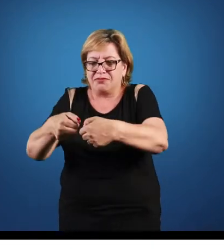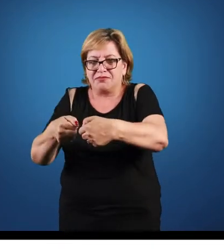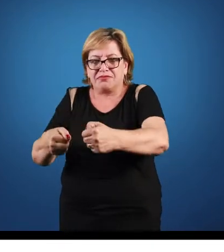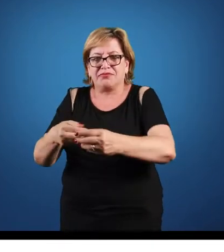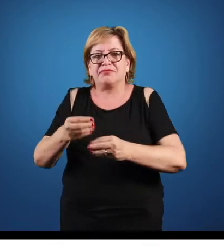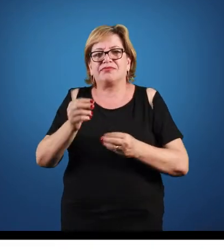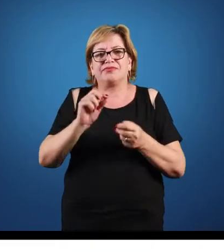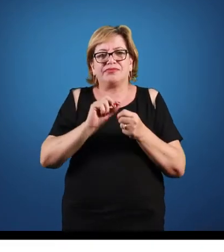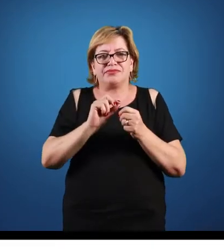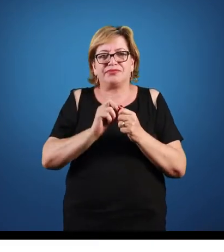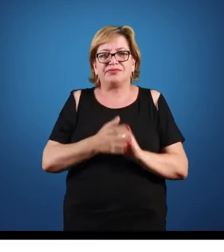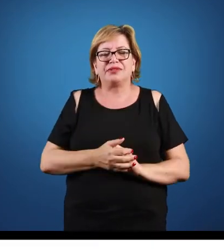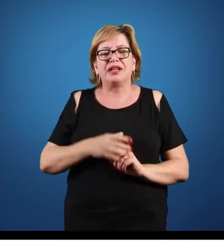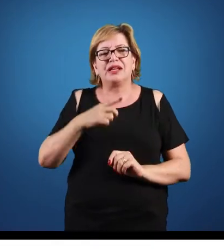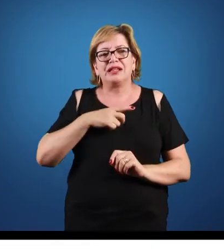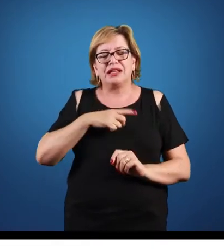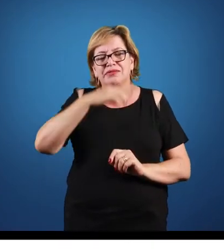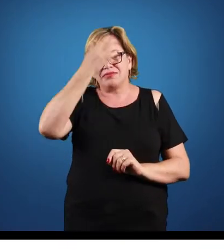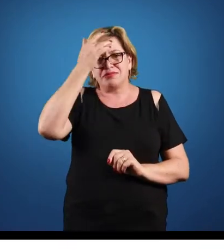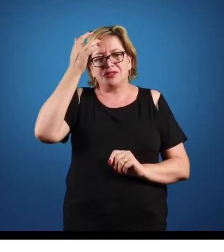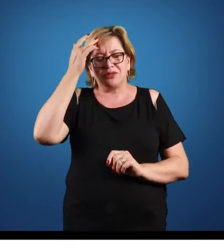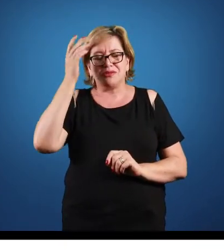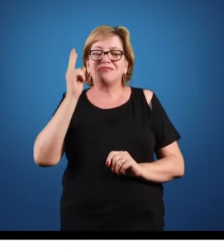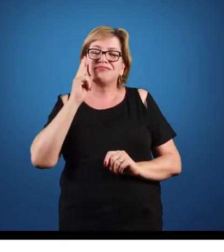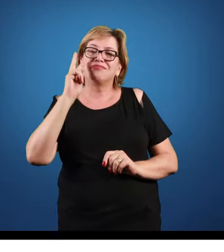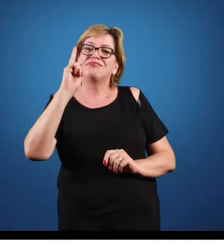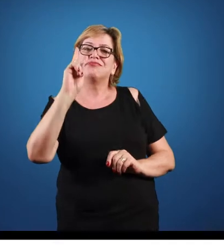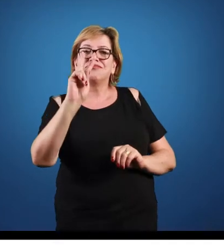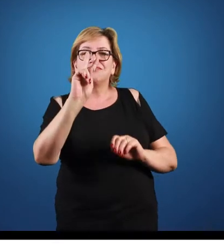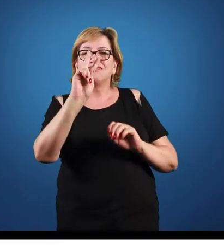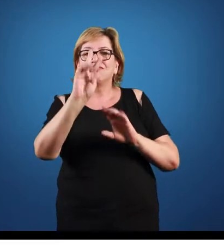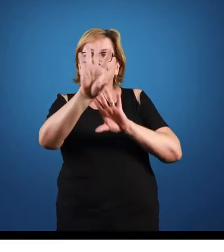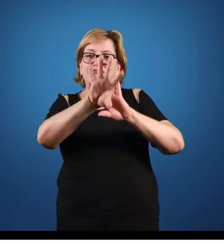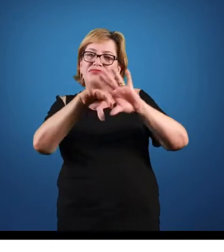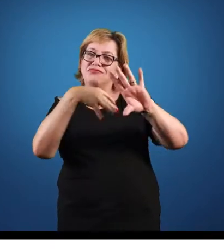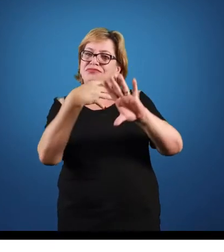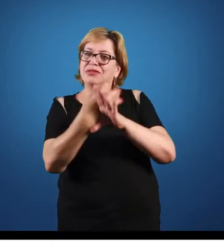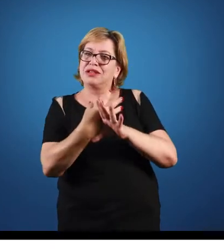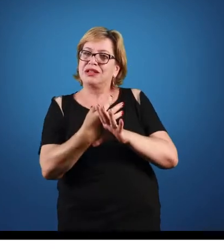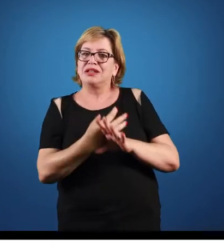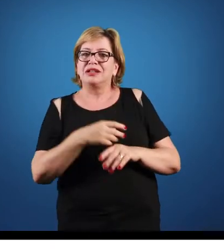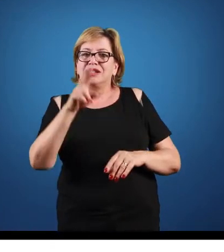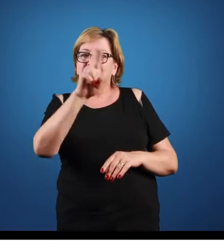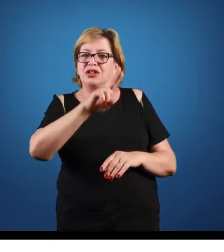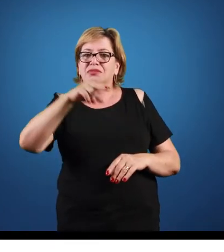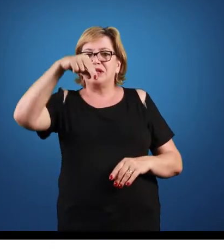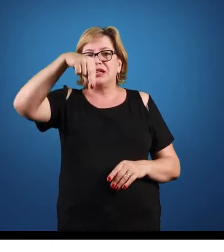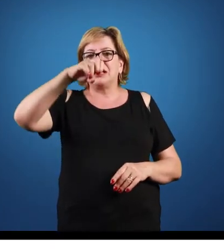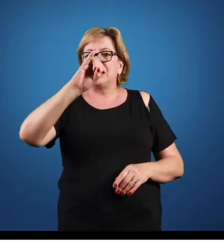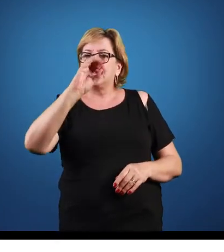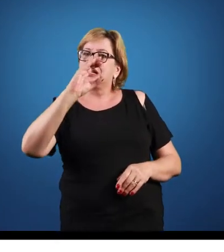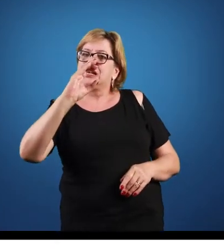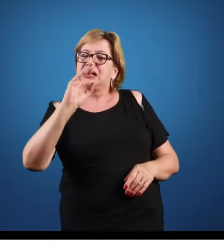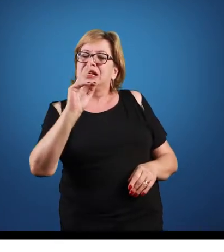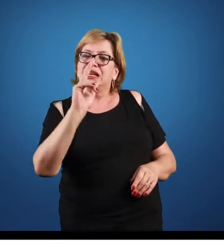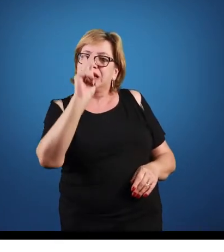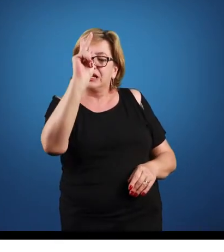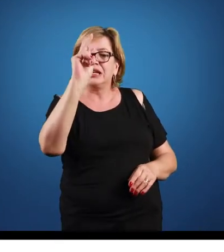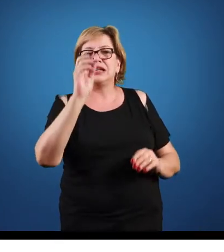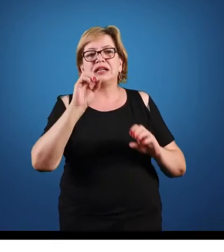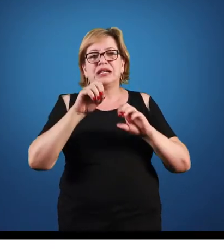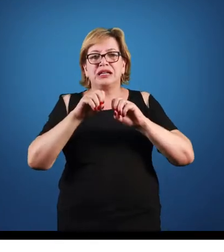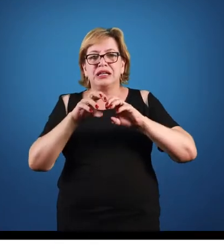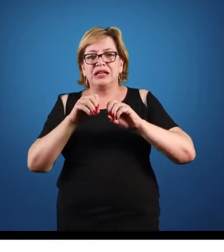padrão um cara que acompanha o canal de lino no youtube linkedin você não é o cara ele